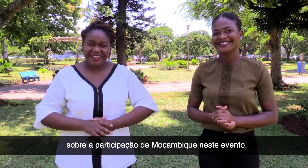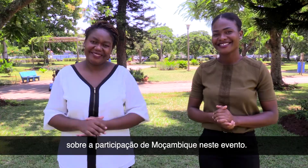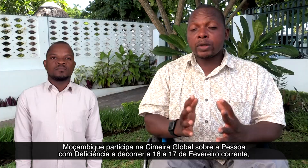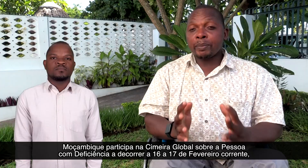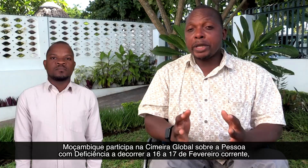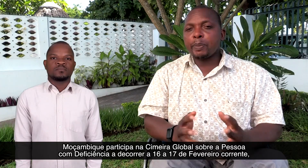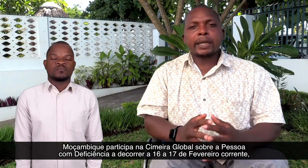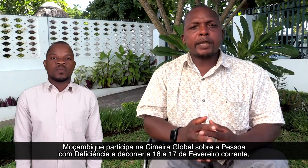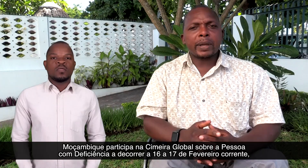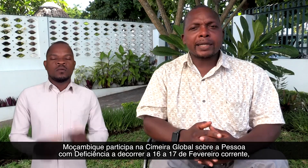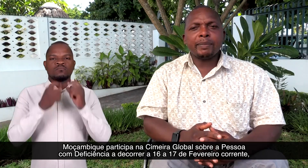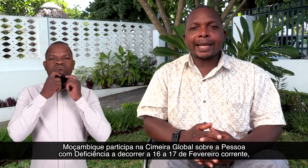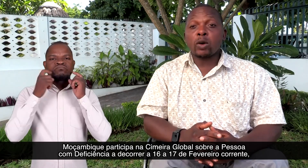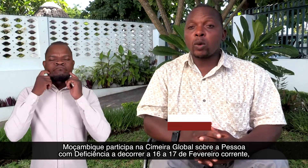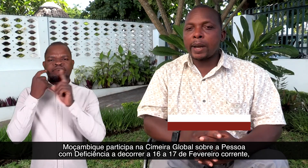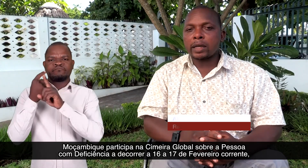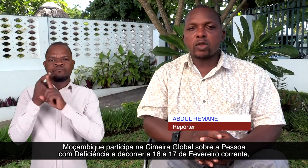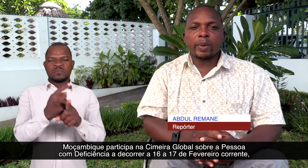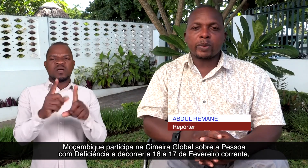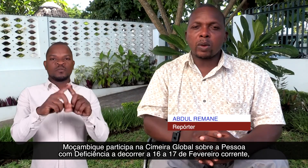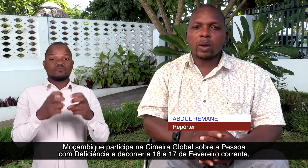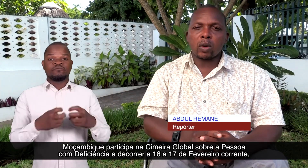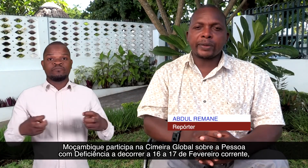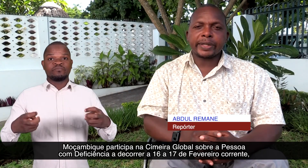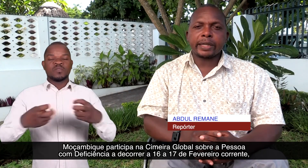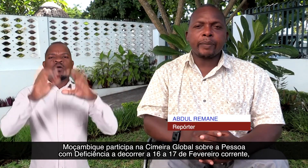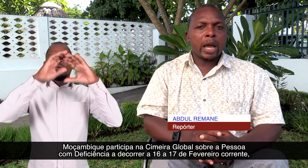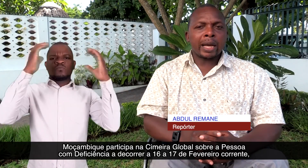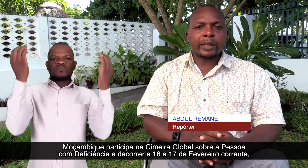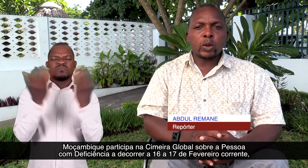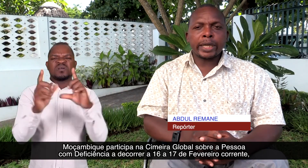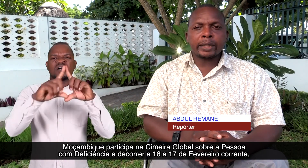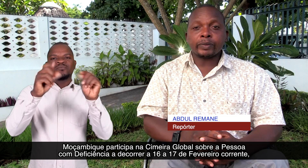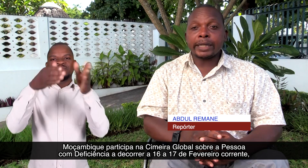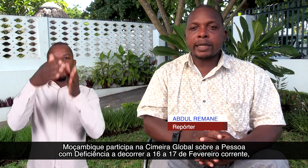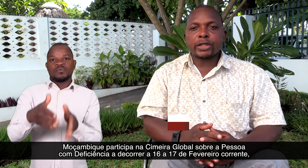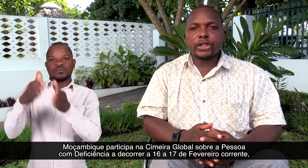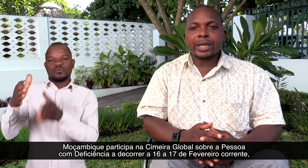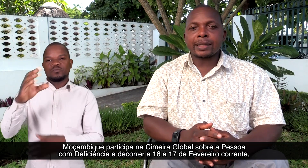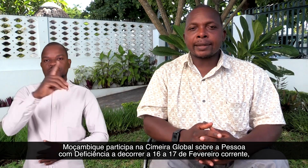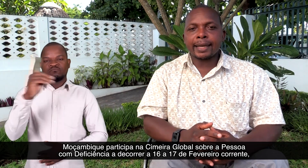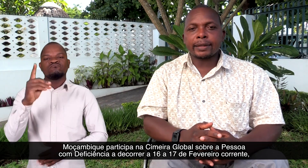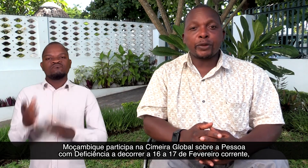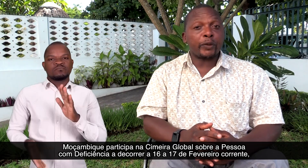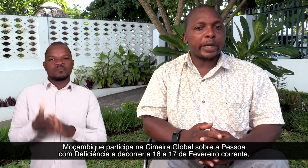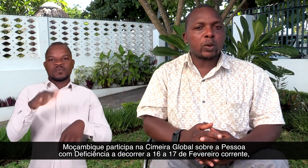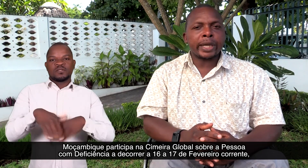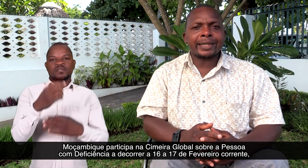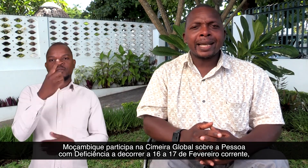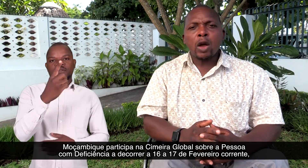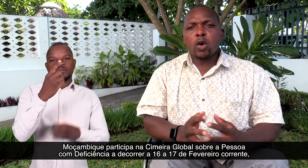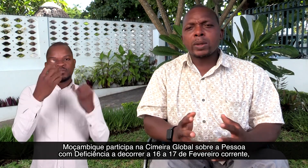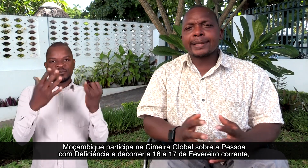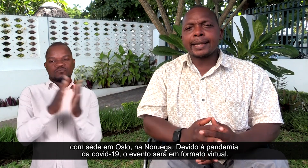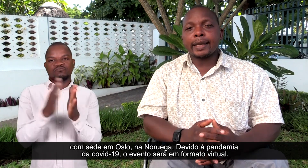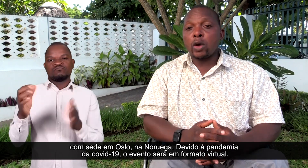evento. Moçambique participa na Cimeira Global sobre a pessoa com deficiência a decorrer de 16 a 17 de